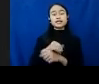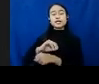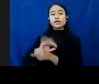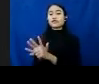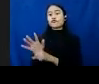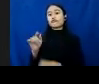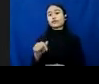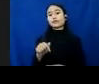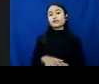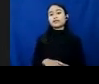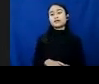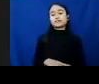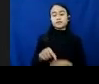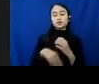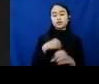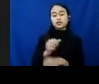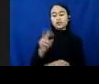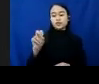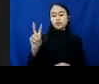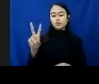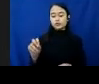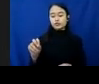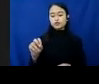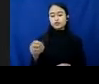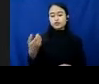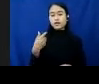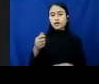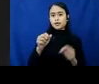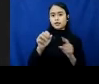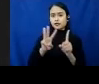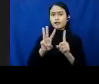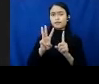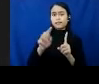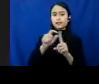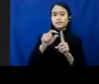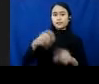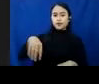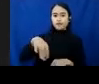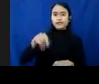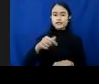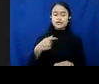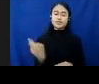Ini tahun 2020. Di 13 provinsi kita lakukan survei. penelitian inovatif.